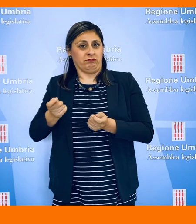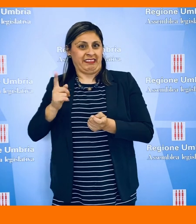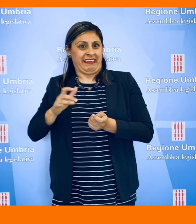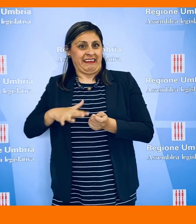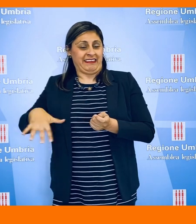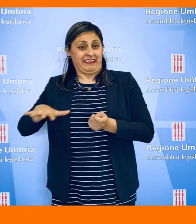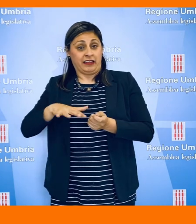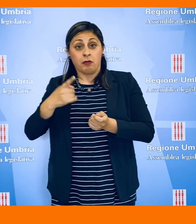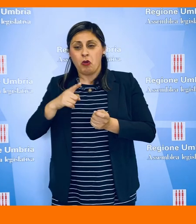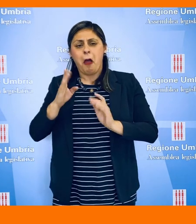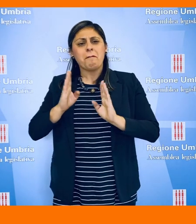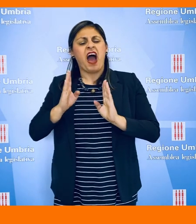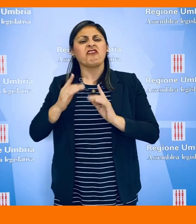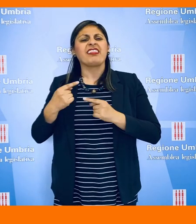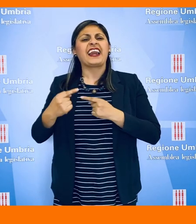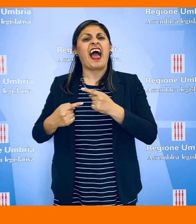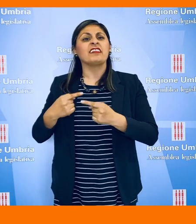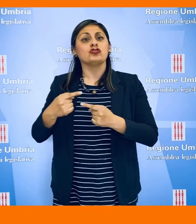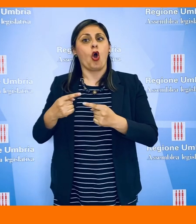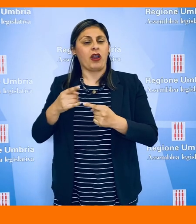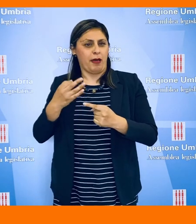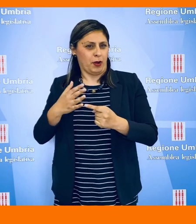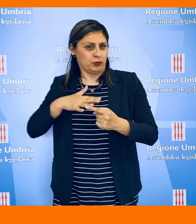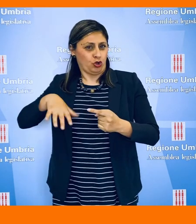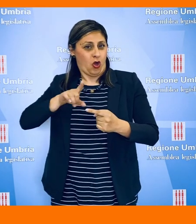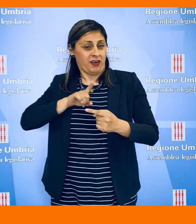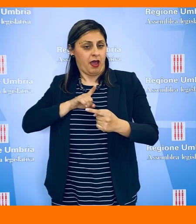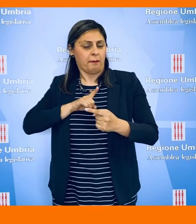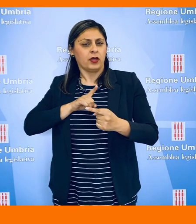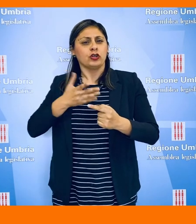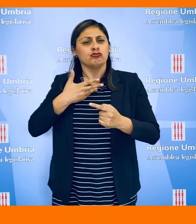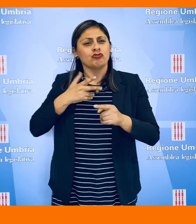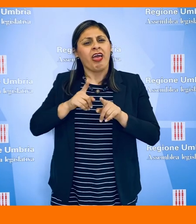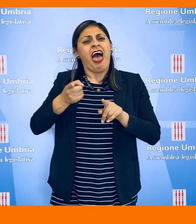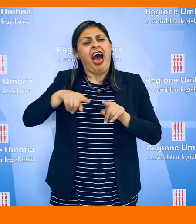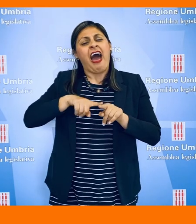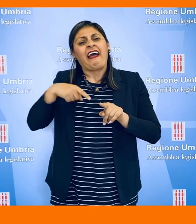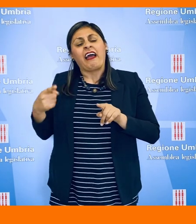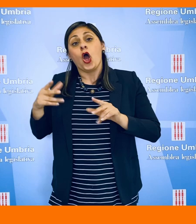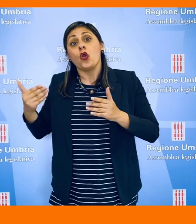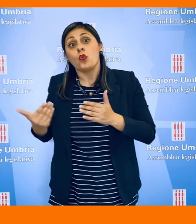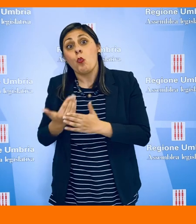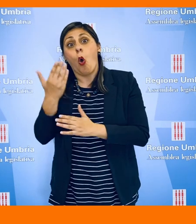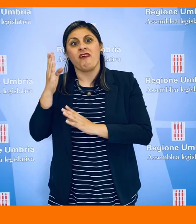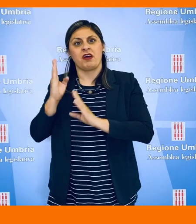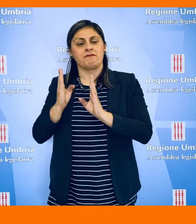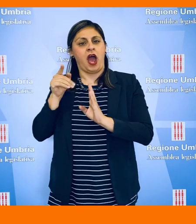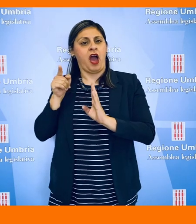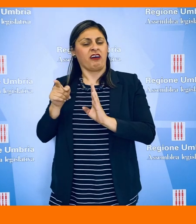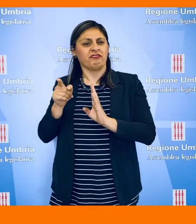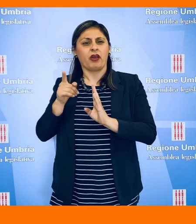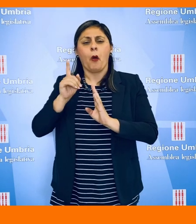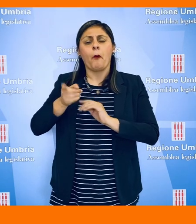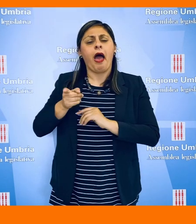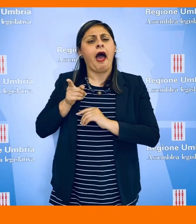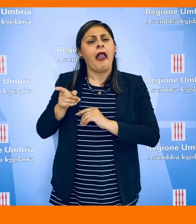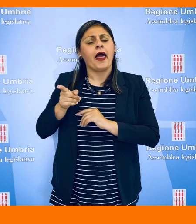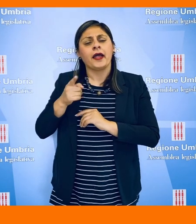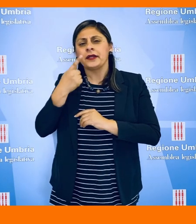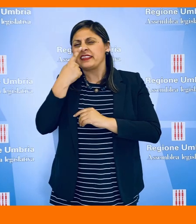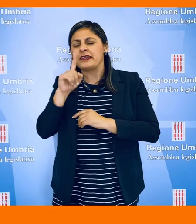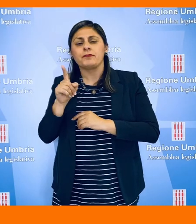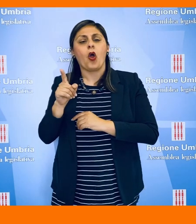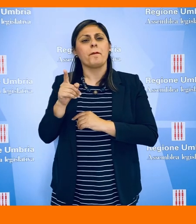alle mafie tradizionali si affiancano e si avvicinano le nuove mafie, che sono quelle, oserei dire,